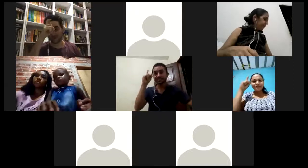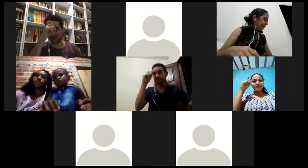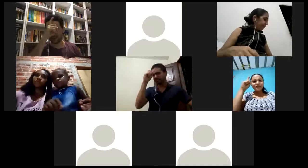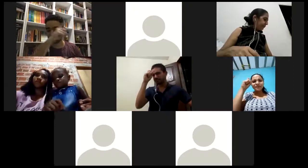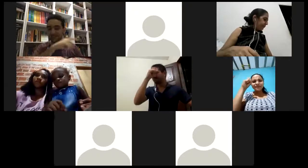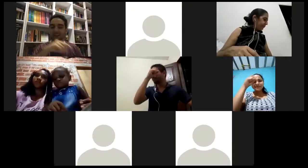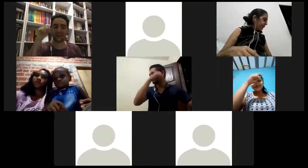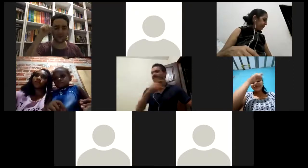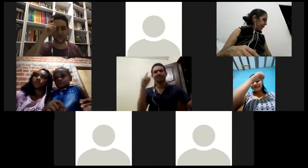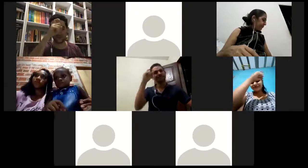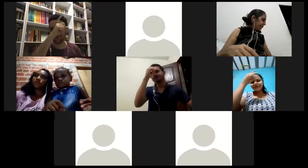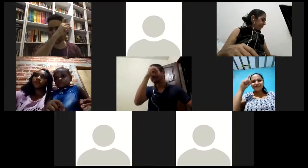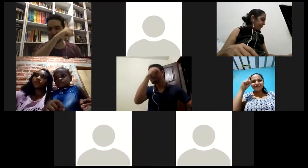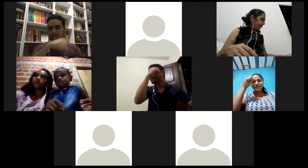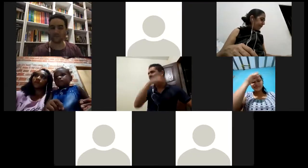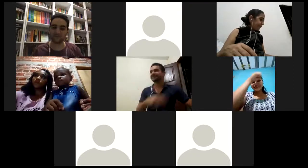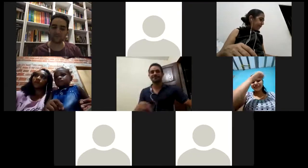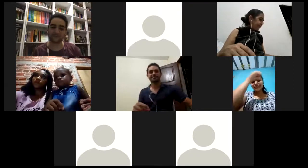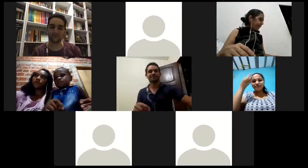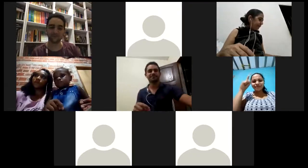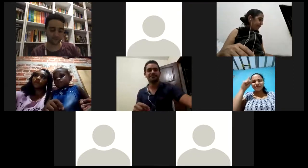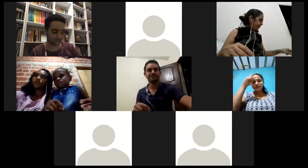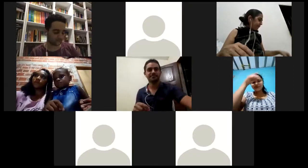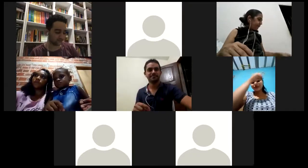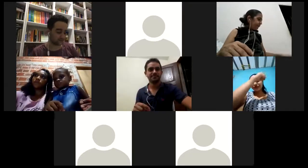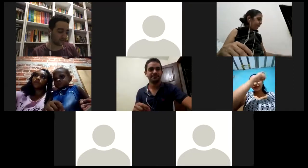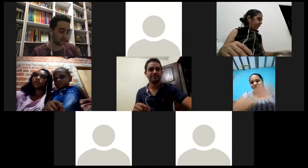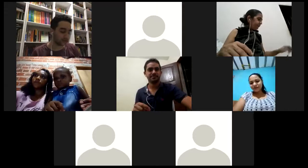né? Difícil, difícil.